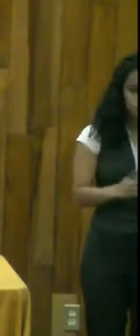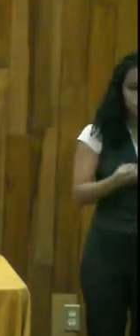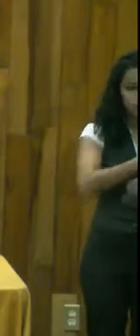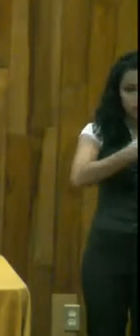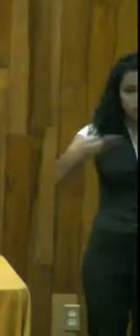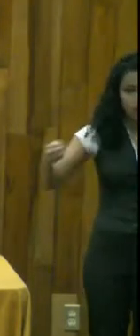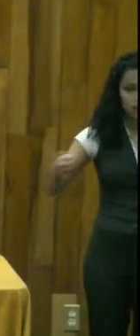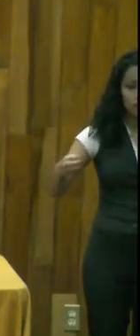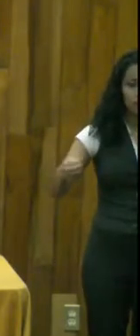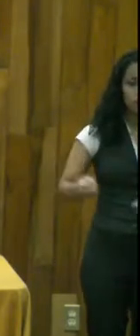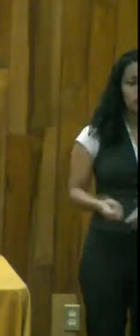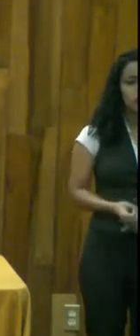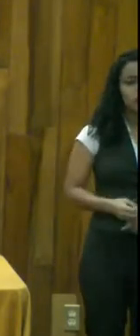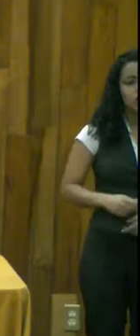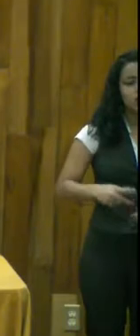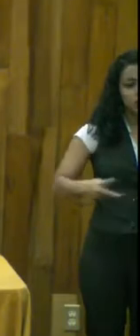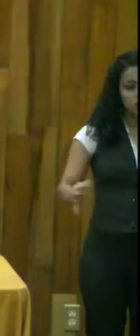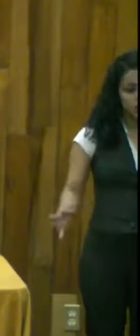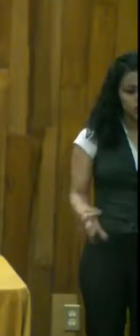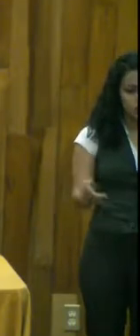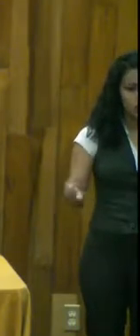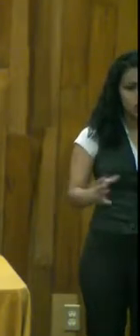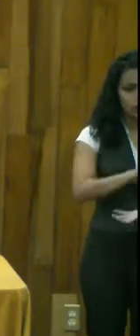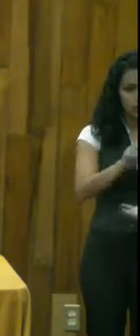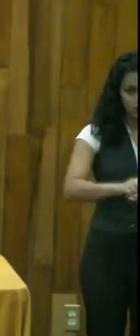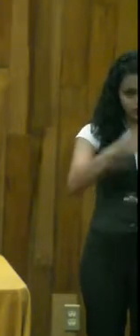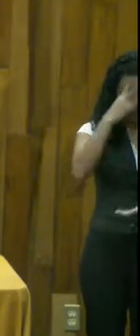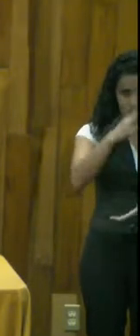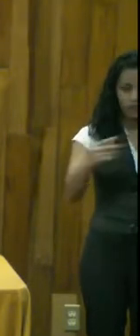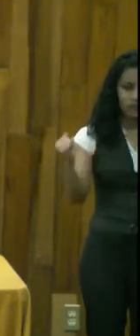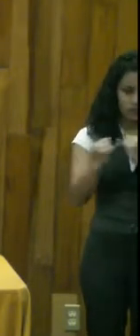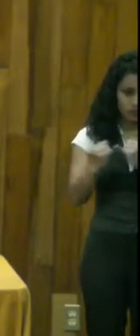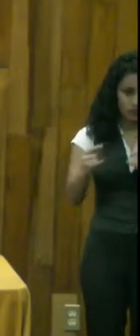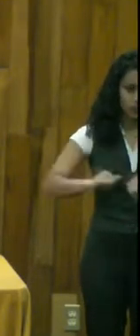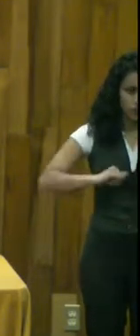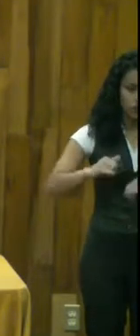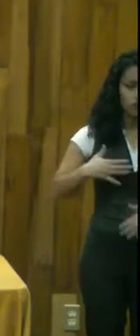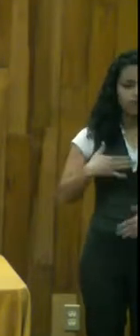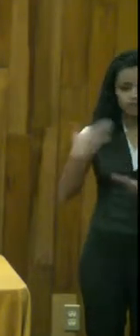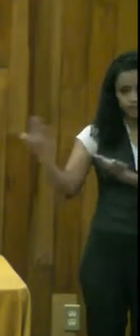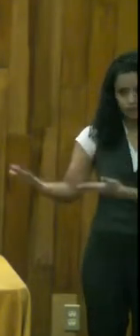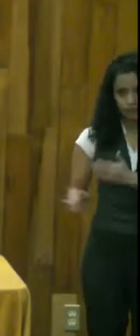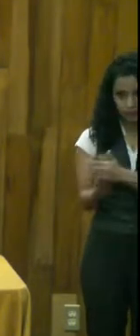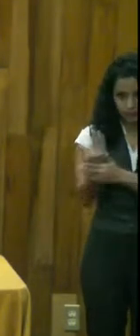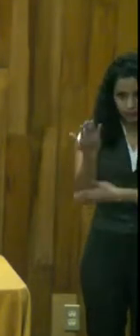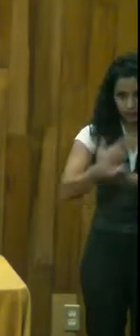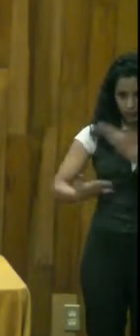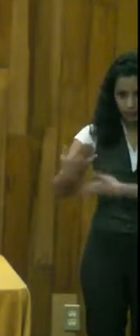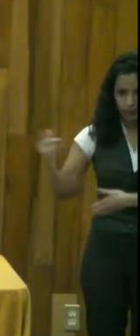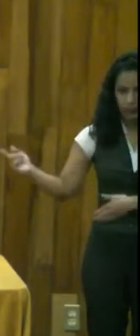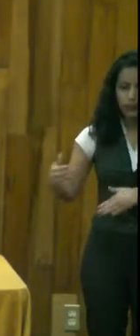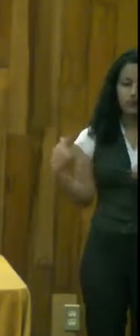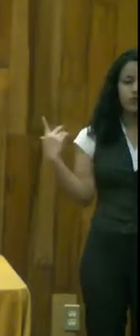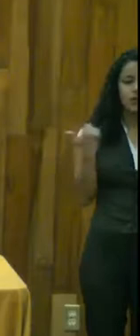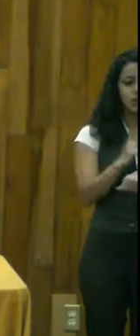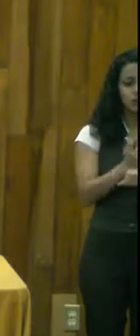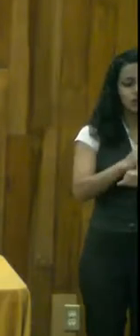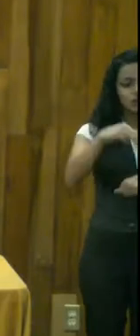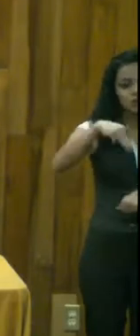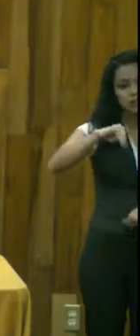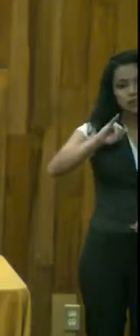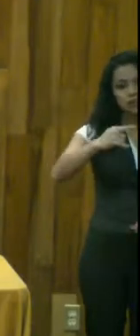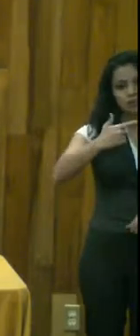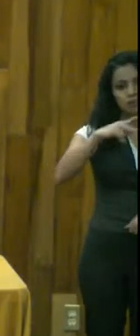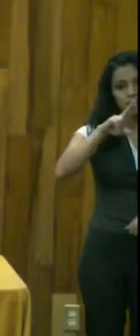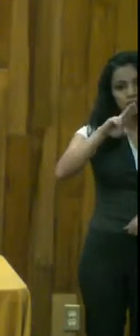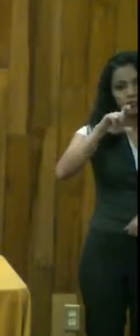geografía nos honran en el presídium esta mañana el licenciado miguel ángel cancino procurador